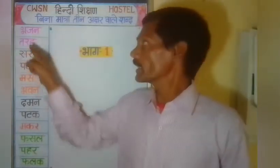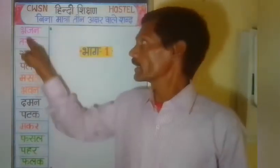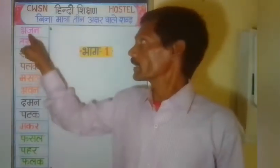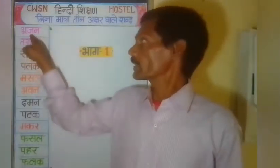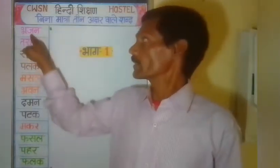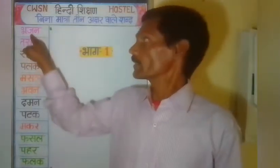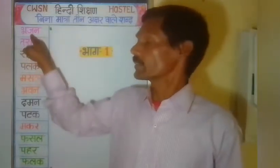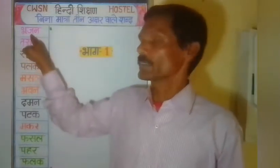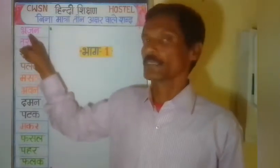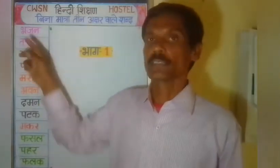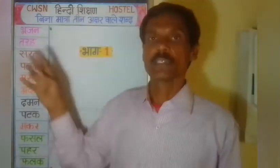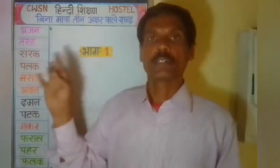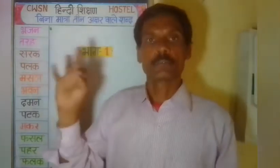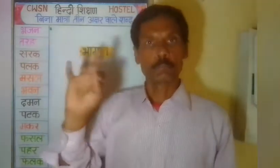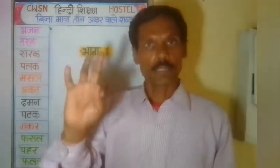भजन,